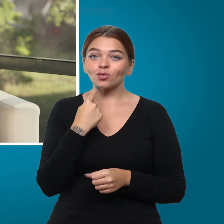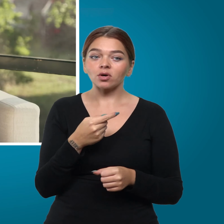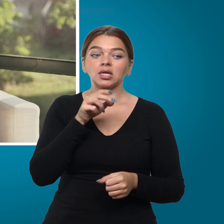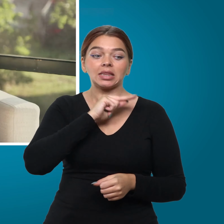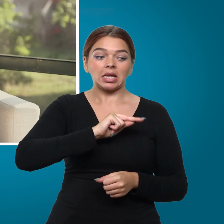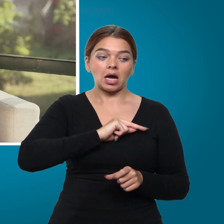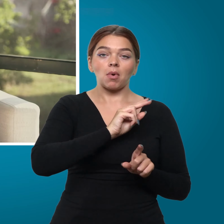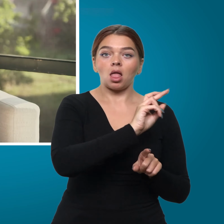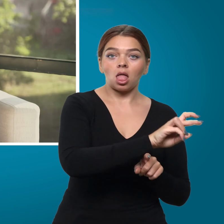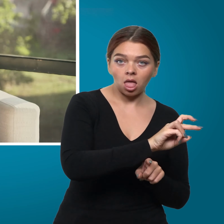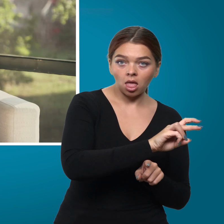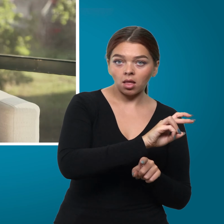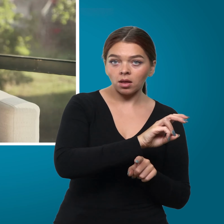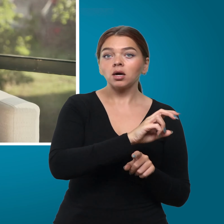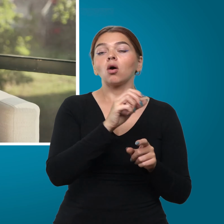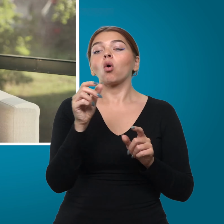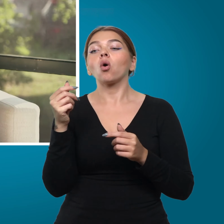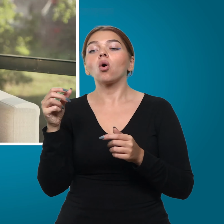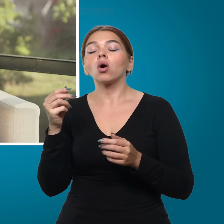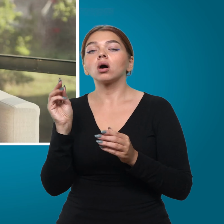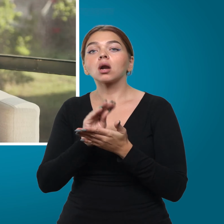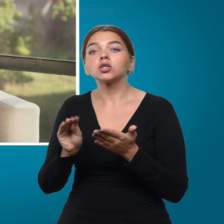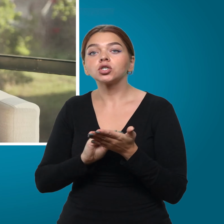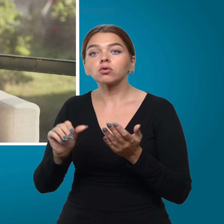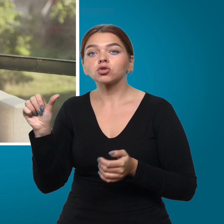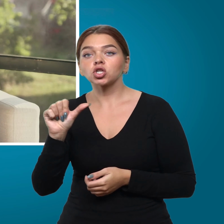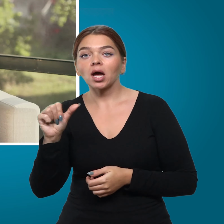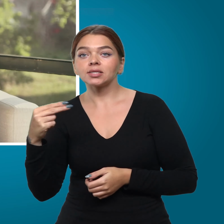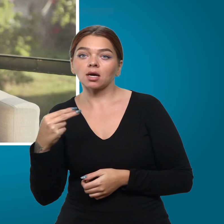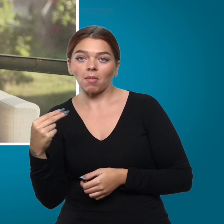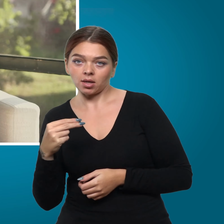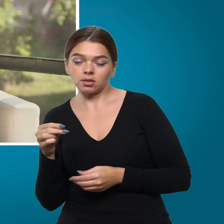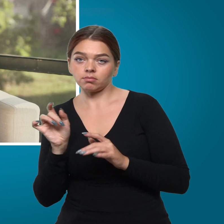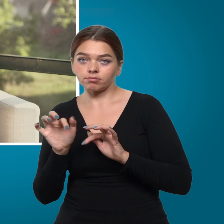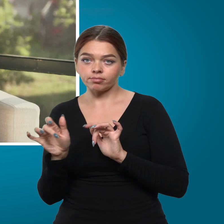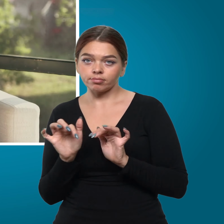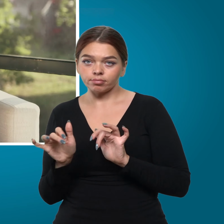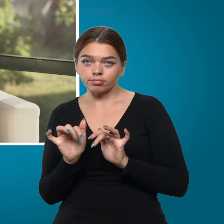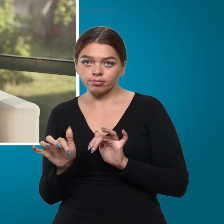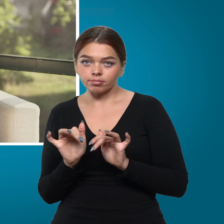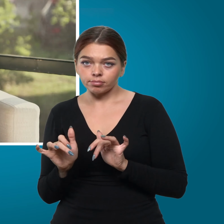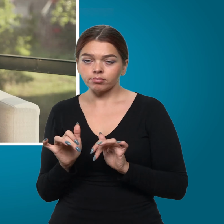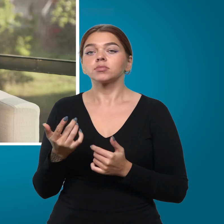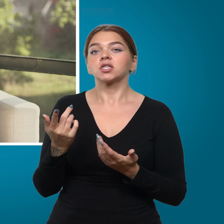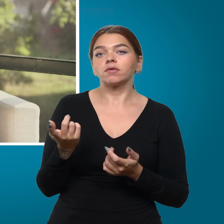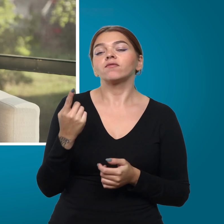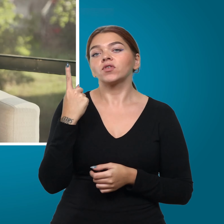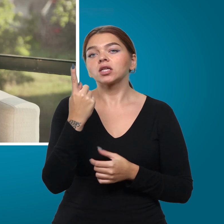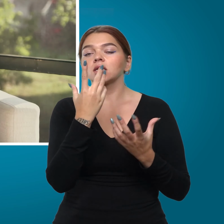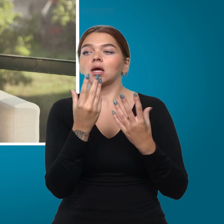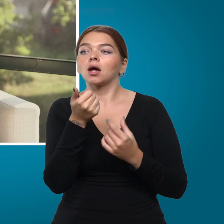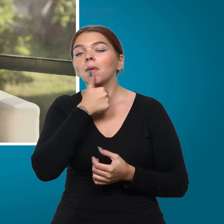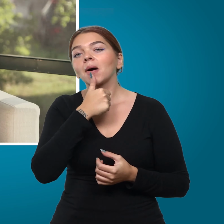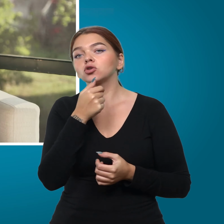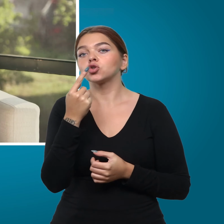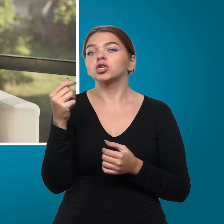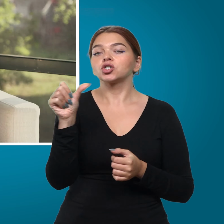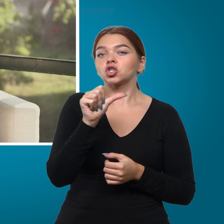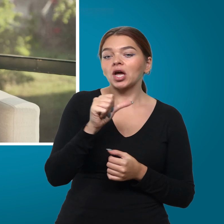tuos mėnesius, kadangi rašiau, aš vis tiek darbą turiu, už elektrą reikia susimokėti, maisto reikia nusipirkti, pakeliauti irgi norisi. Tai